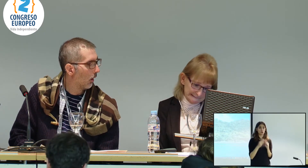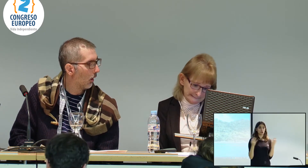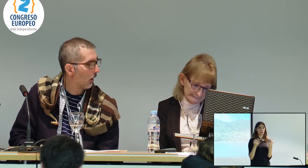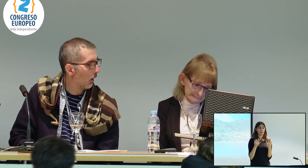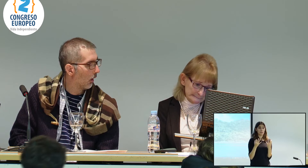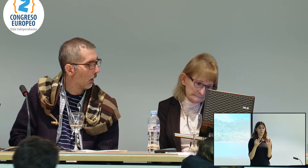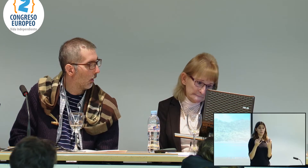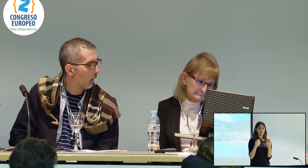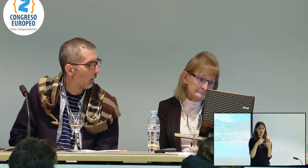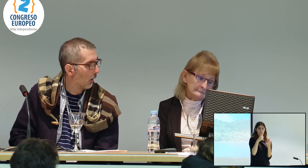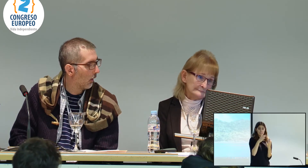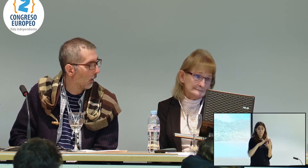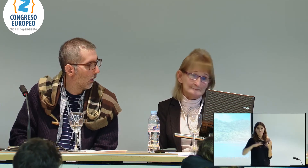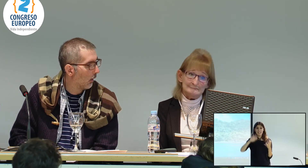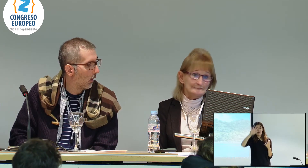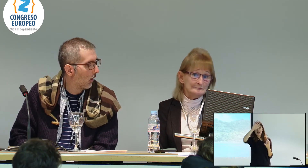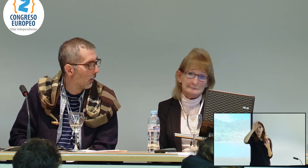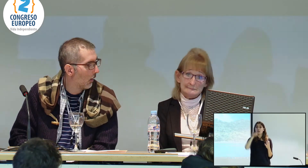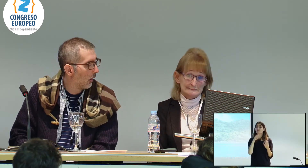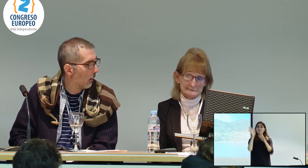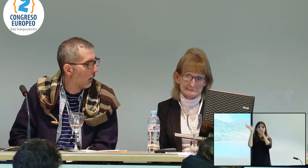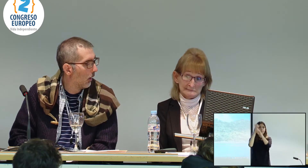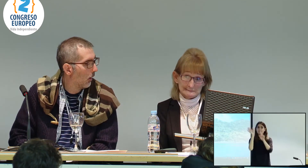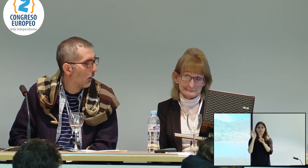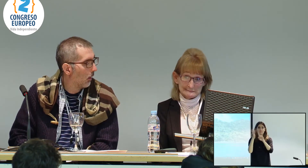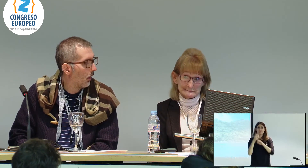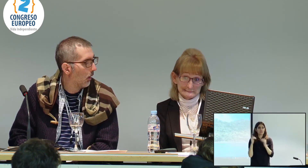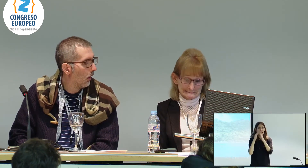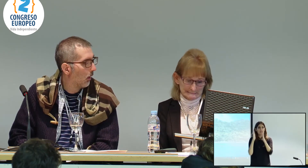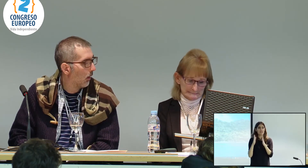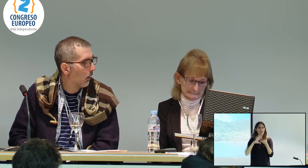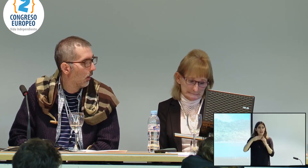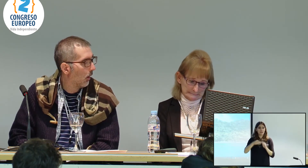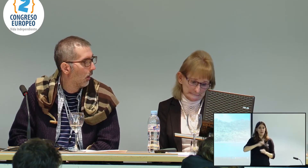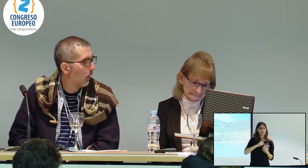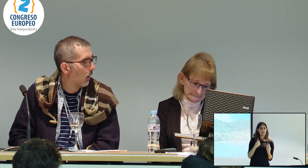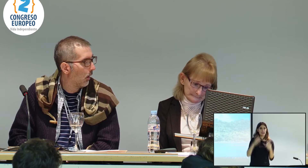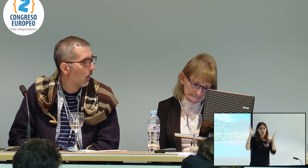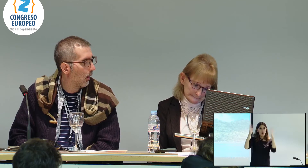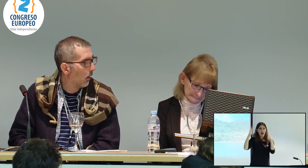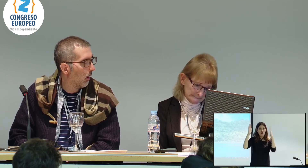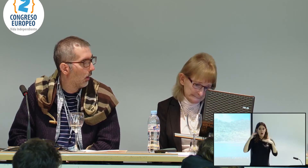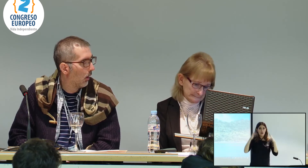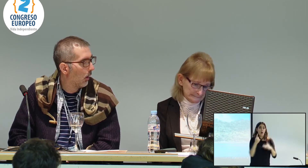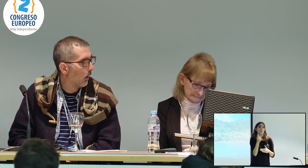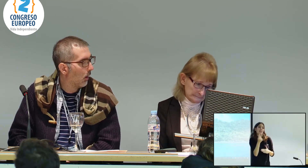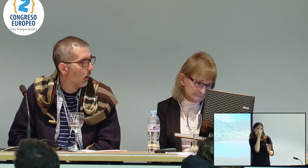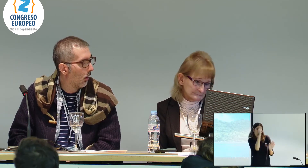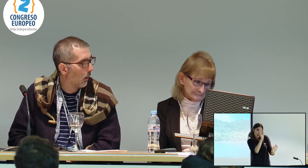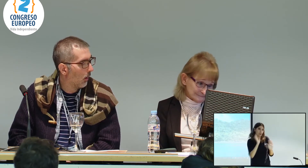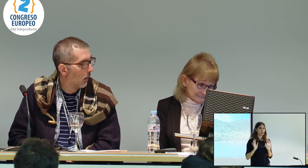toda la costa mediterránea no pude encontrar una sola vivienda que se adapte a mis necesidades, a un precio